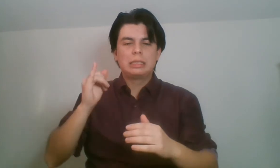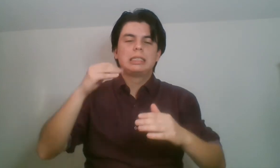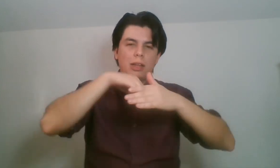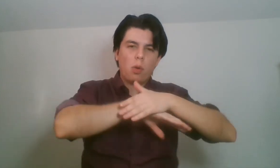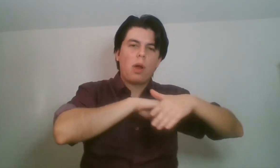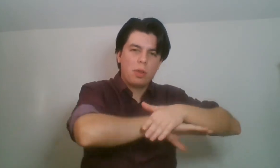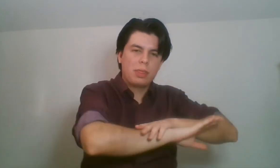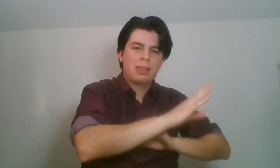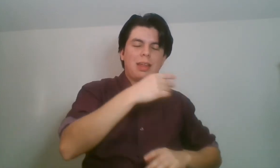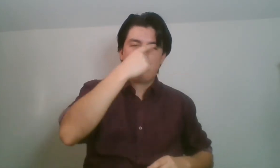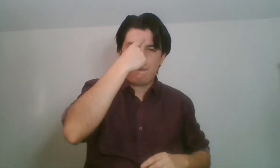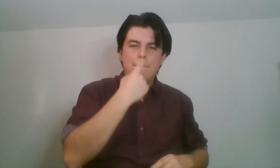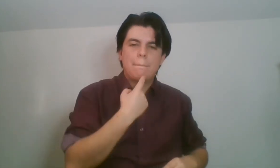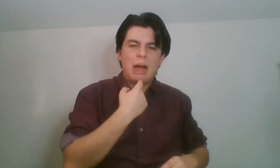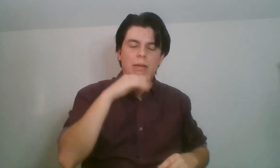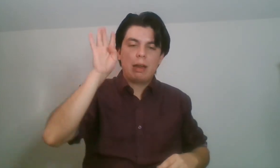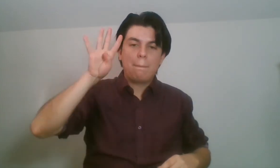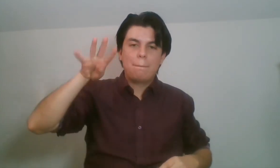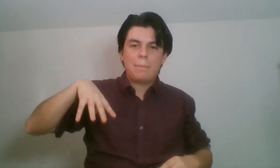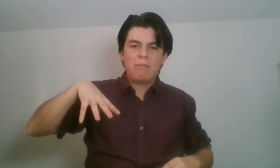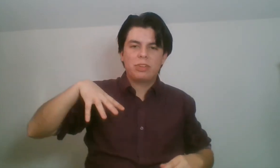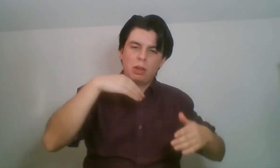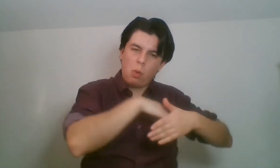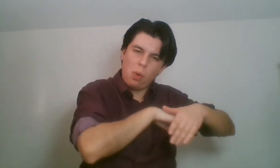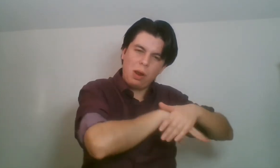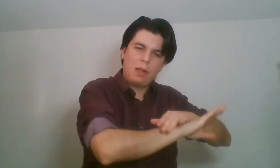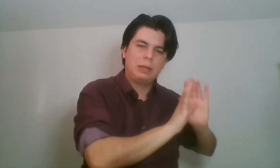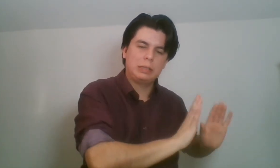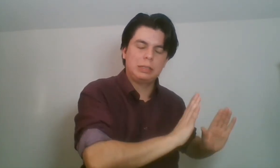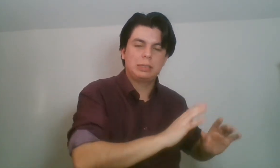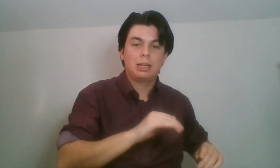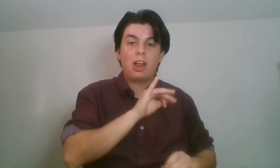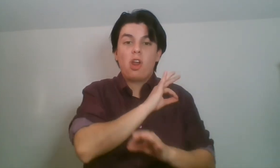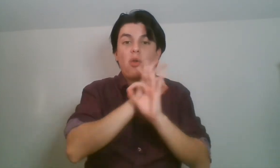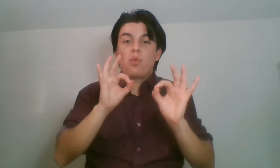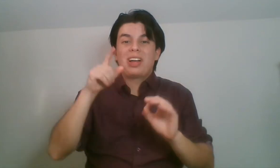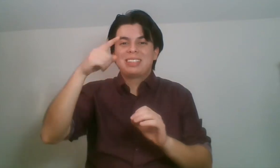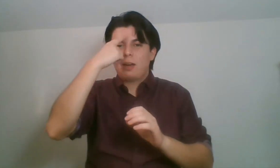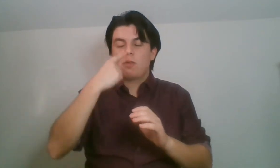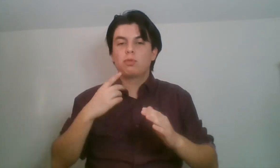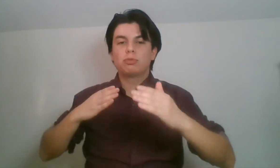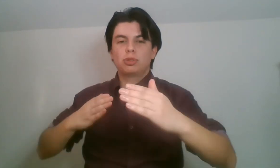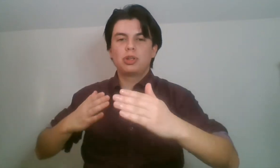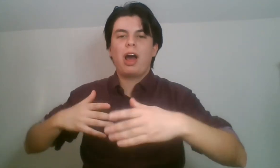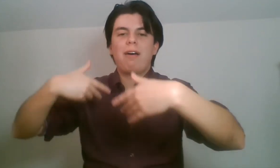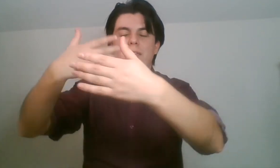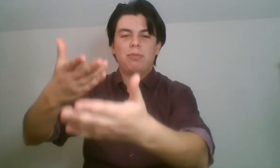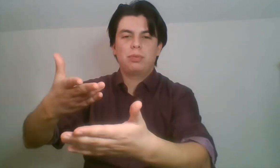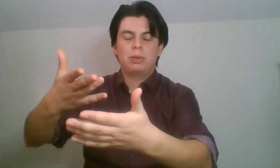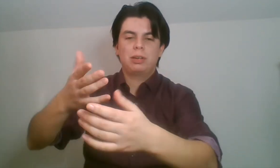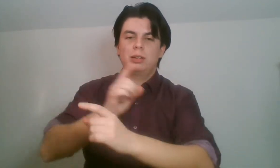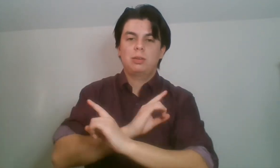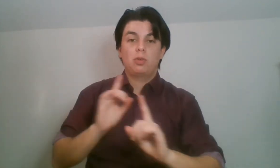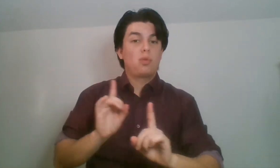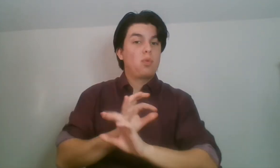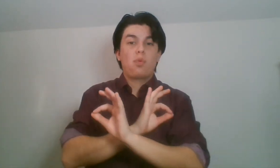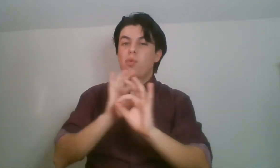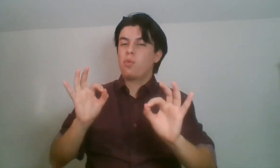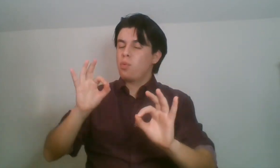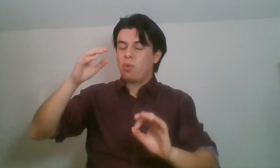Entonces se decidió, y esa escultura forma parte de la colección del Mavi, entre paréntesis, ¿no? Entonces esa escultura nunca fue